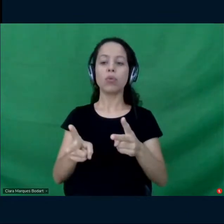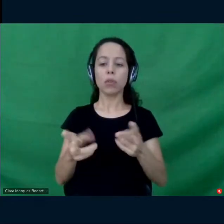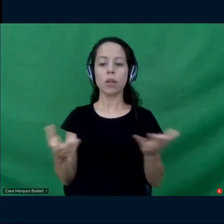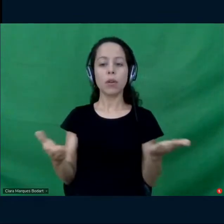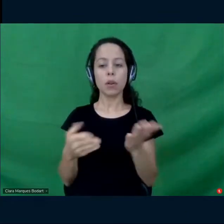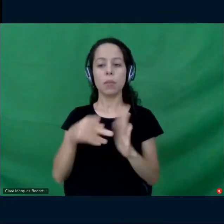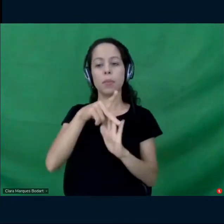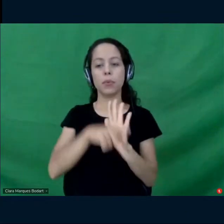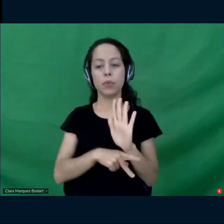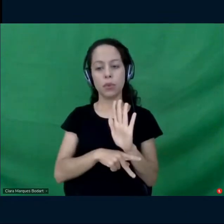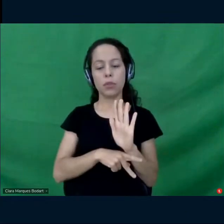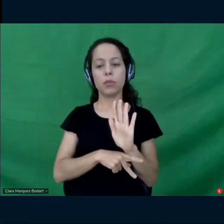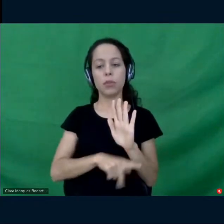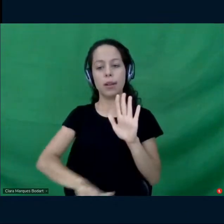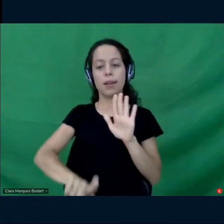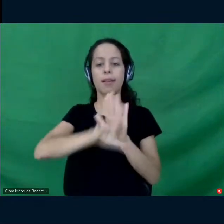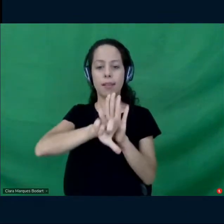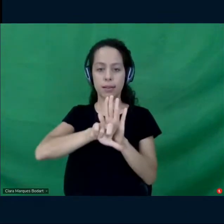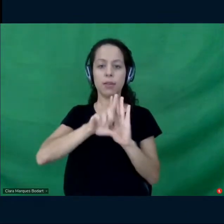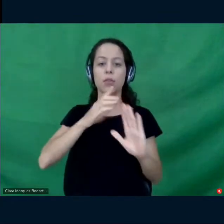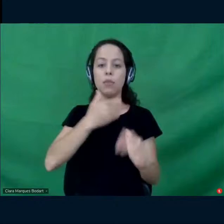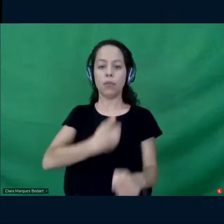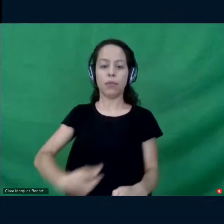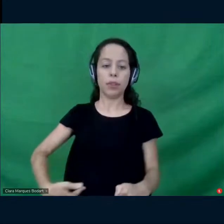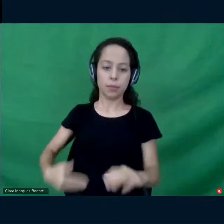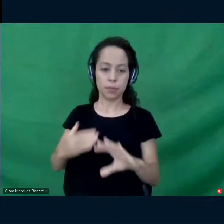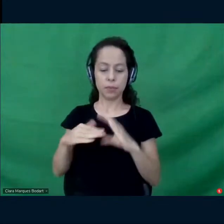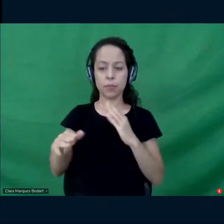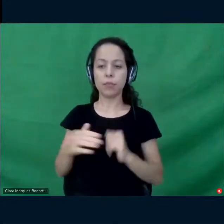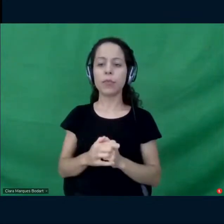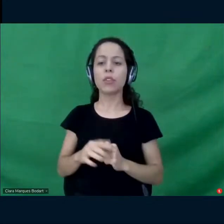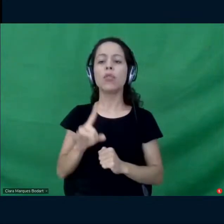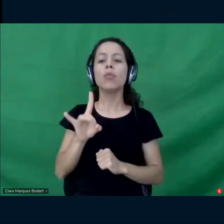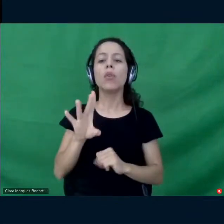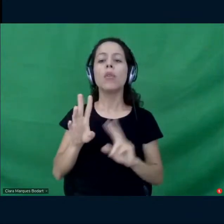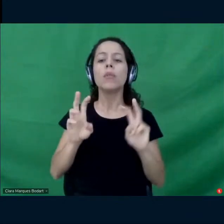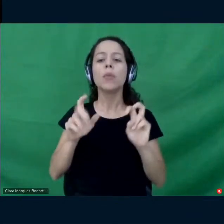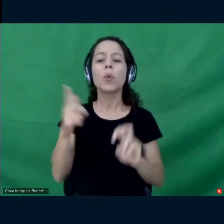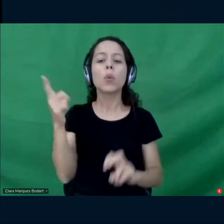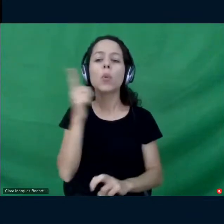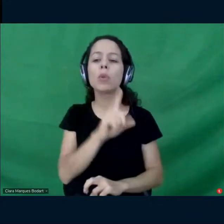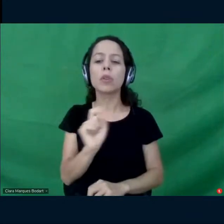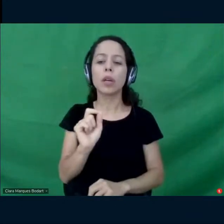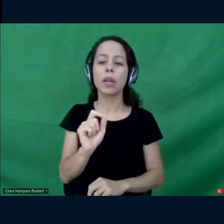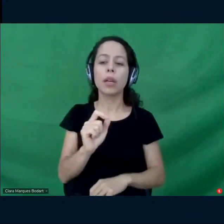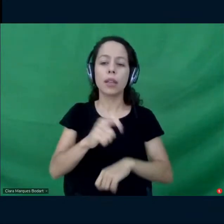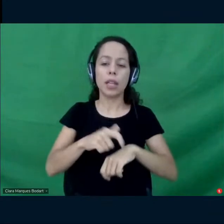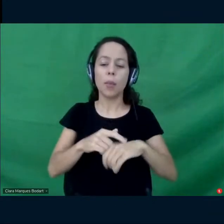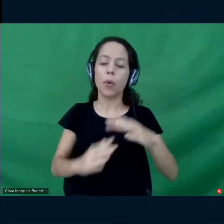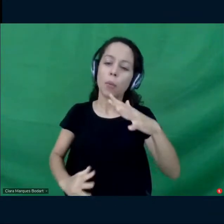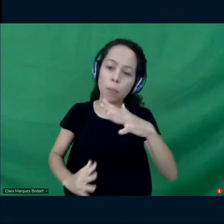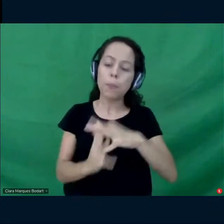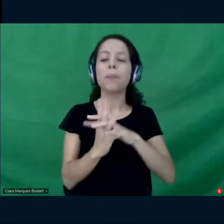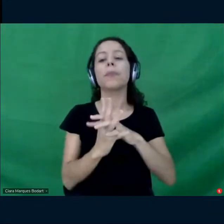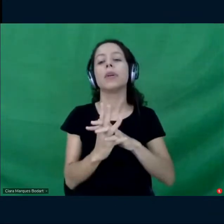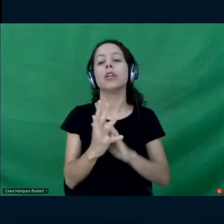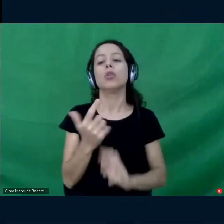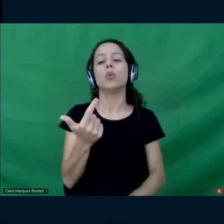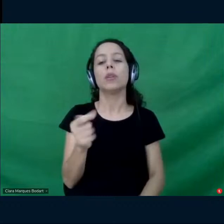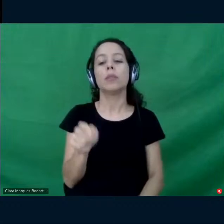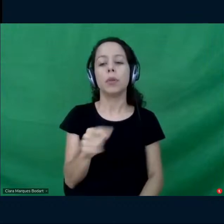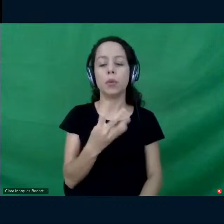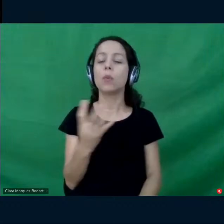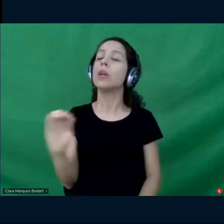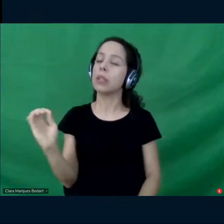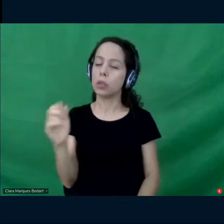projeto de lei encaminhado pelo governo. Eu diria assim, que o único ganho, de fato, foi aumentar para 2.400 horas a formação geral básica.